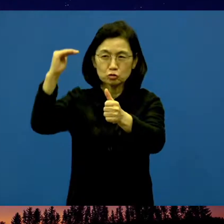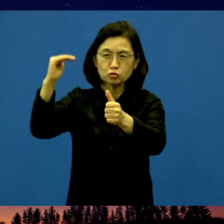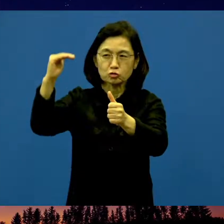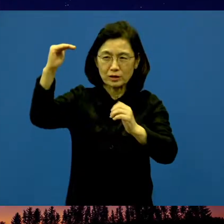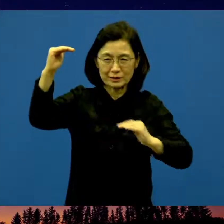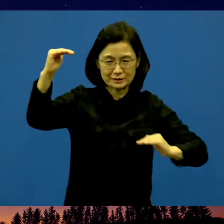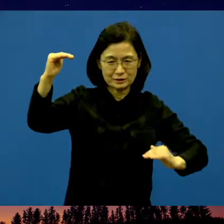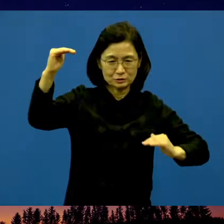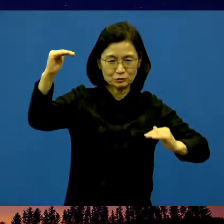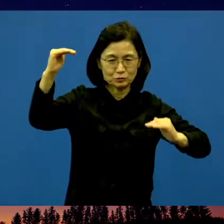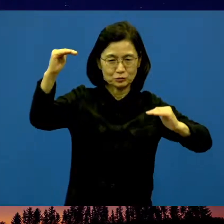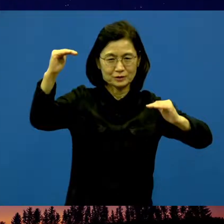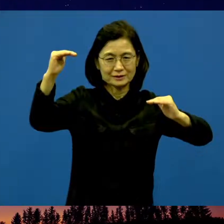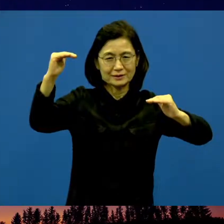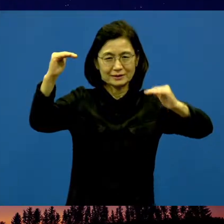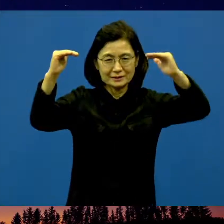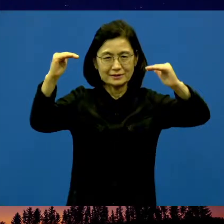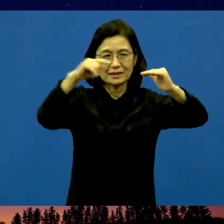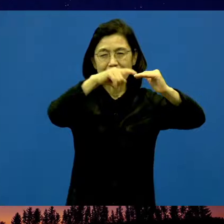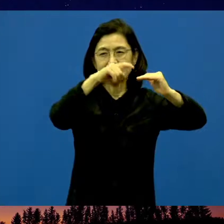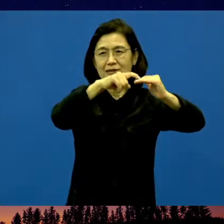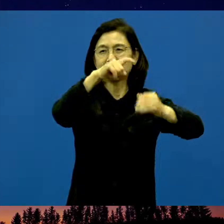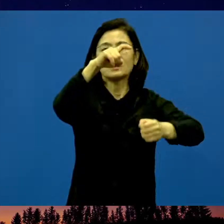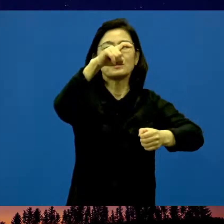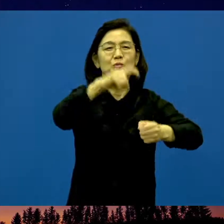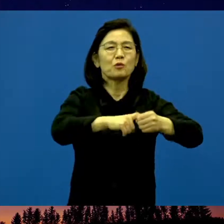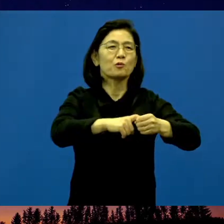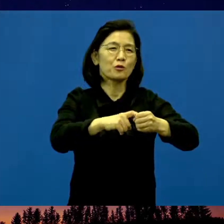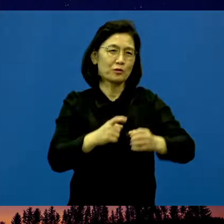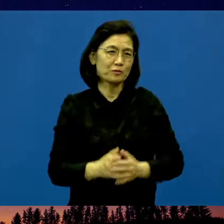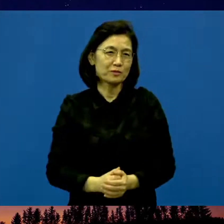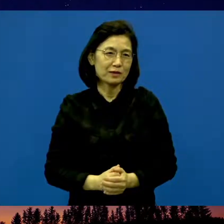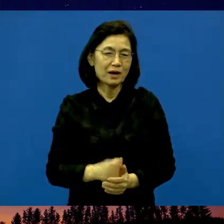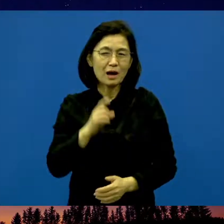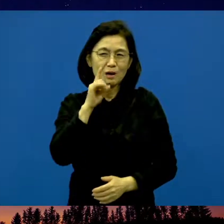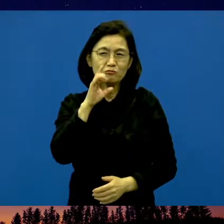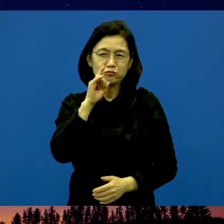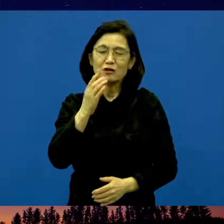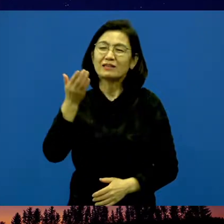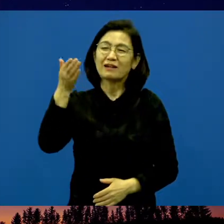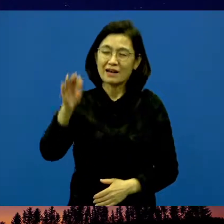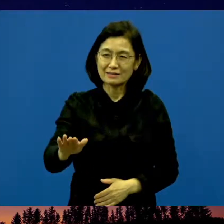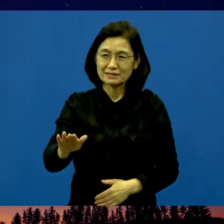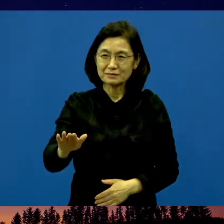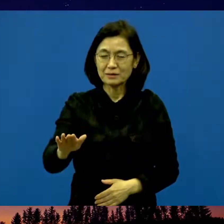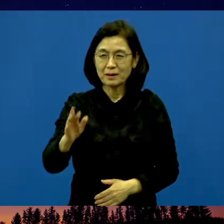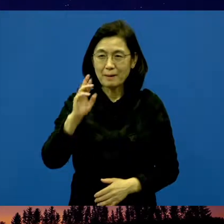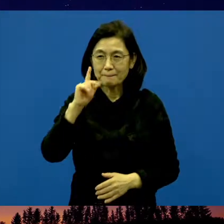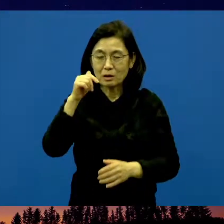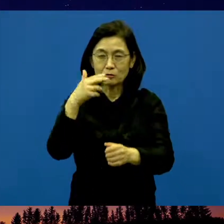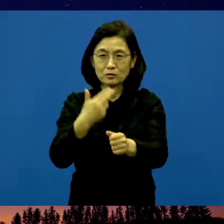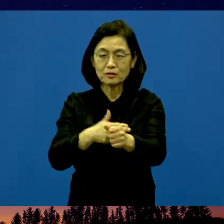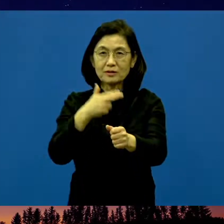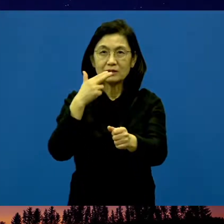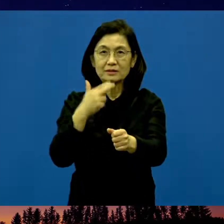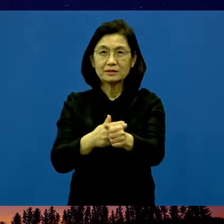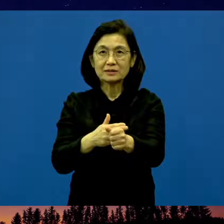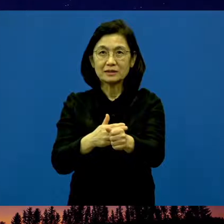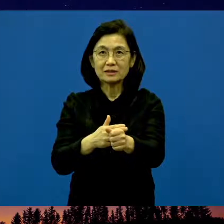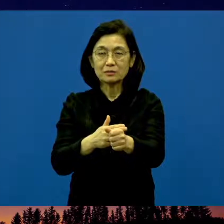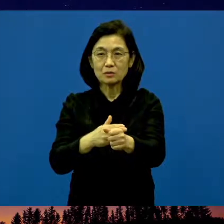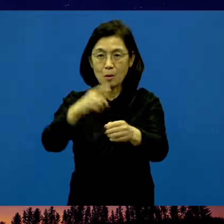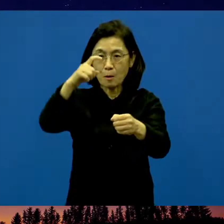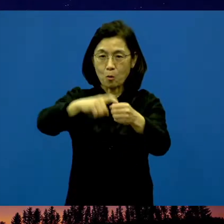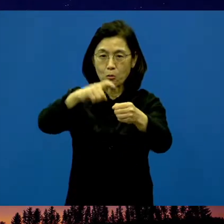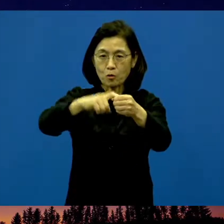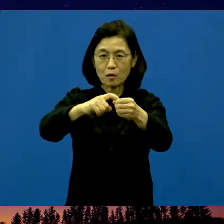자라가는 것이 우리의 목표라는 거예요. 이것이 불가능한 목표이지만 바울은 우리의 목표를 낮추려고 해서는 안 된다는